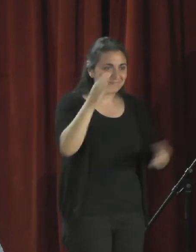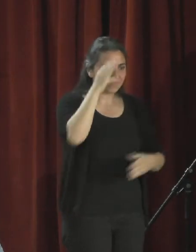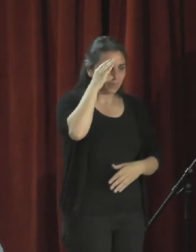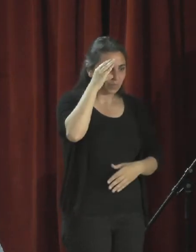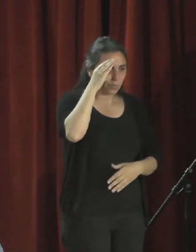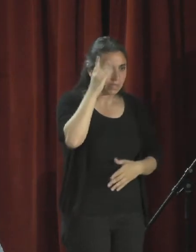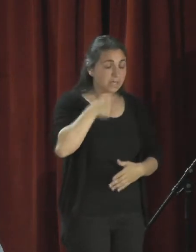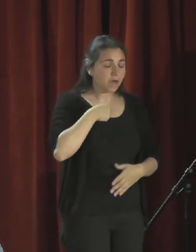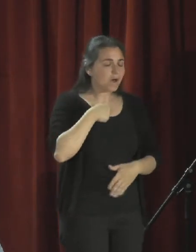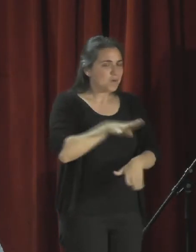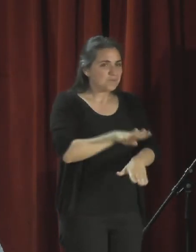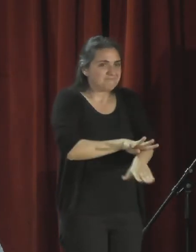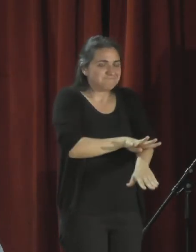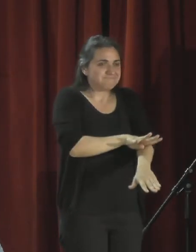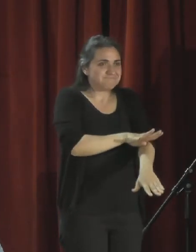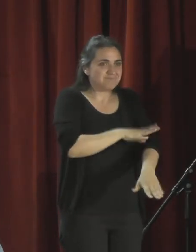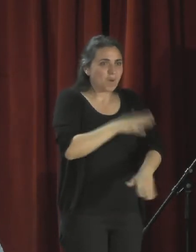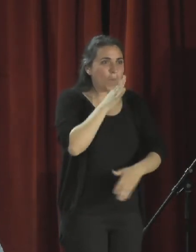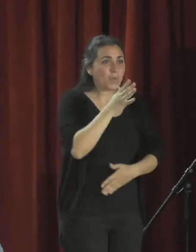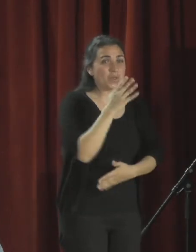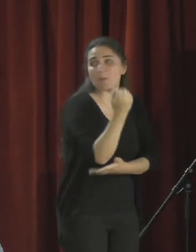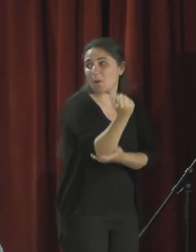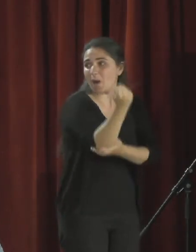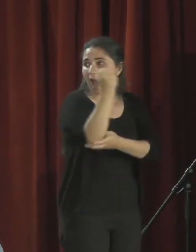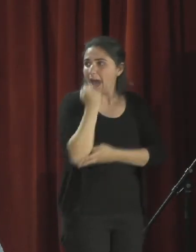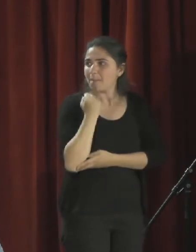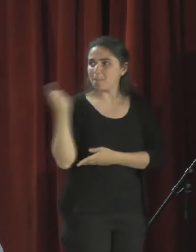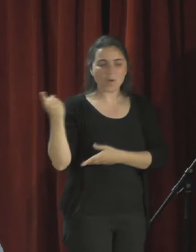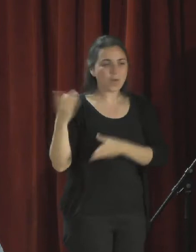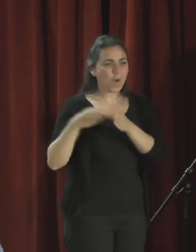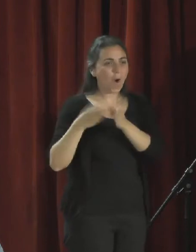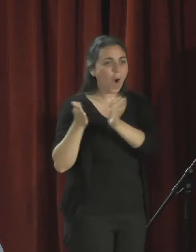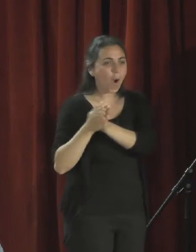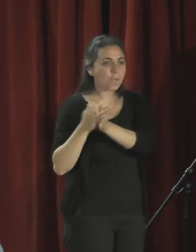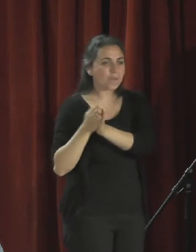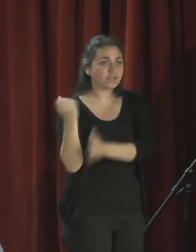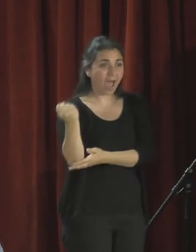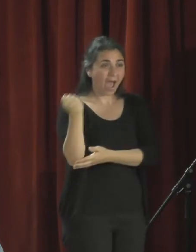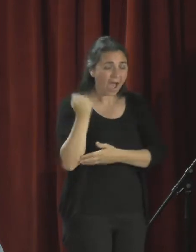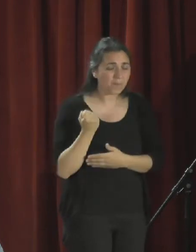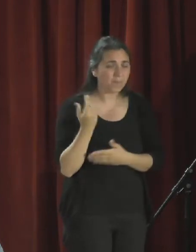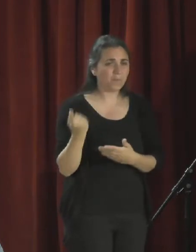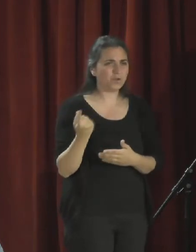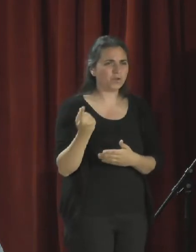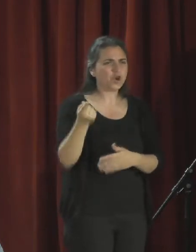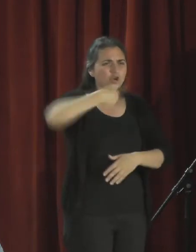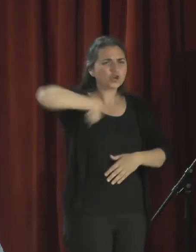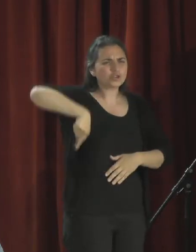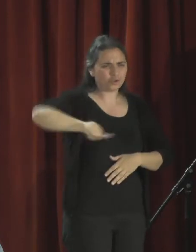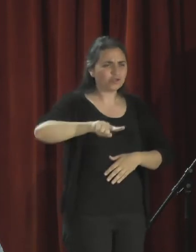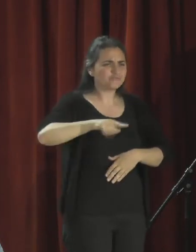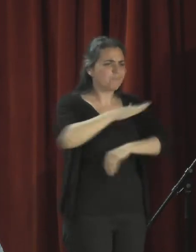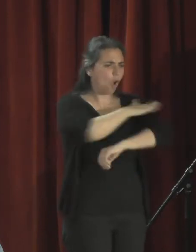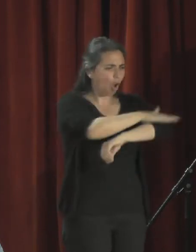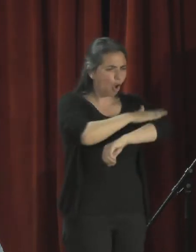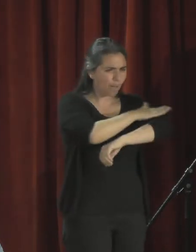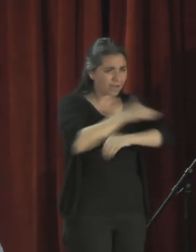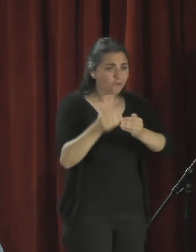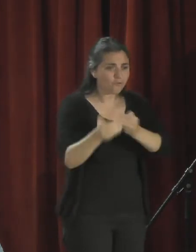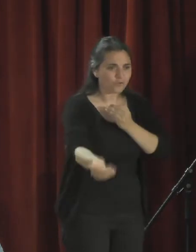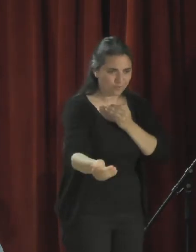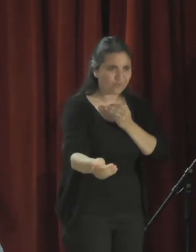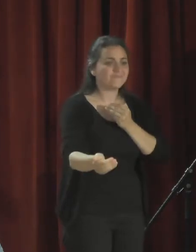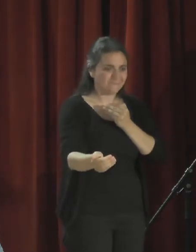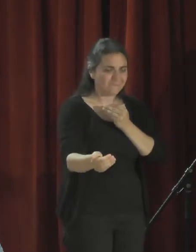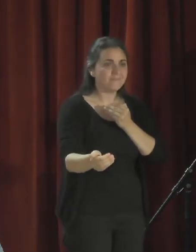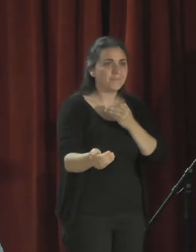Estou emocionada porque me acollades, por ser parte. Eu quero que vos sexades o goberno, que nós sexamos a representación. Quero